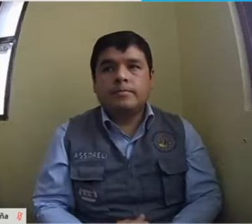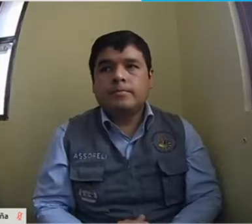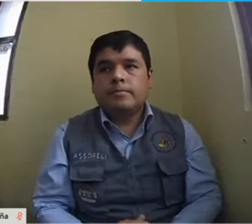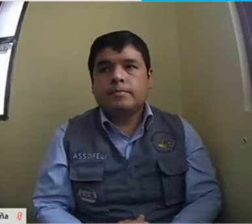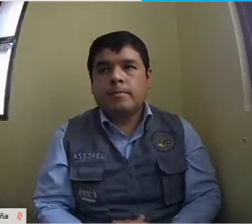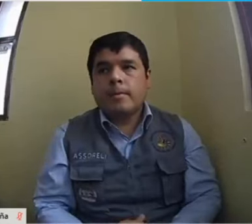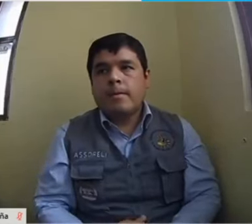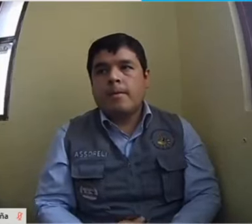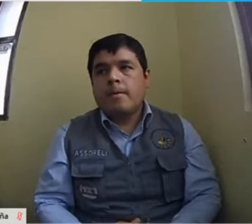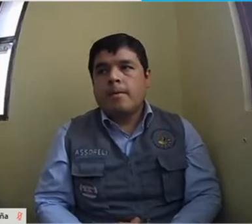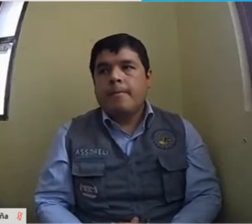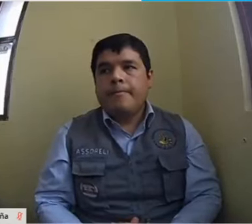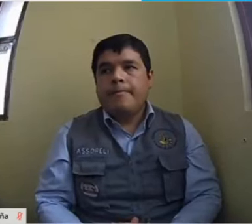seña.